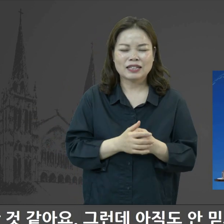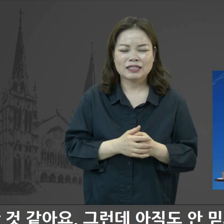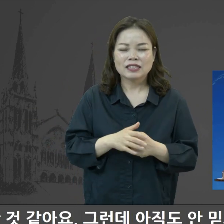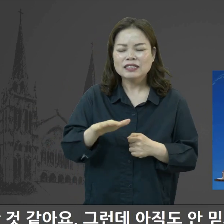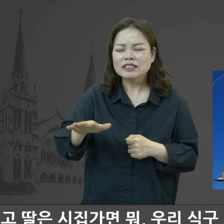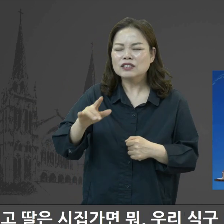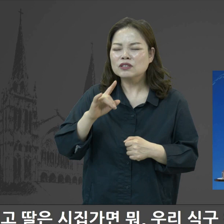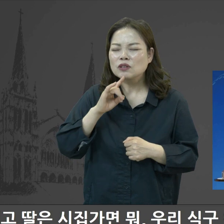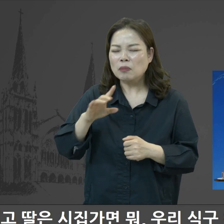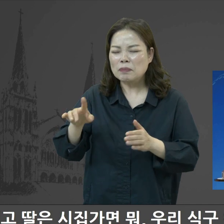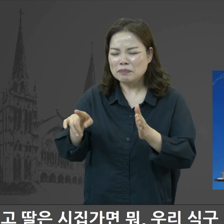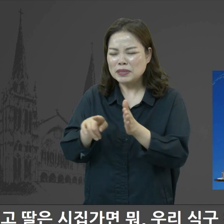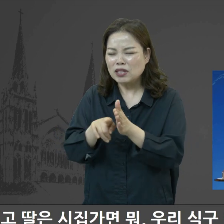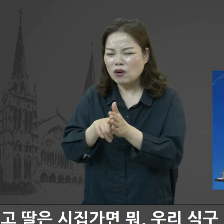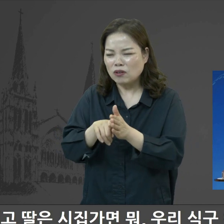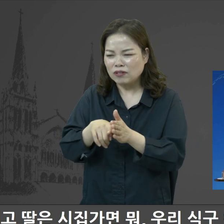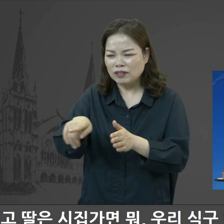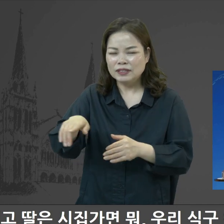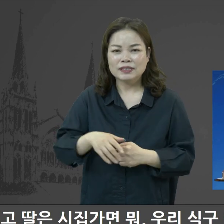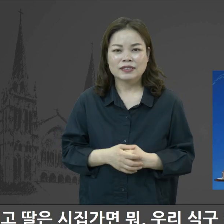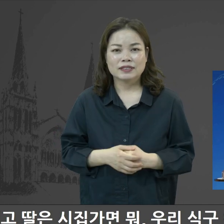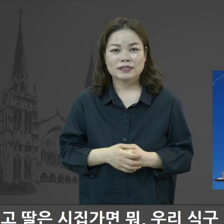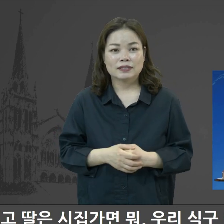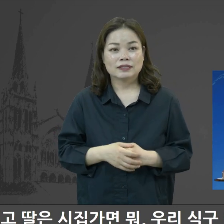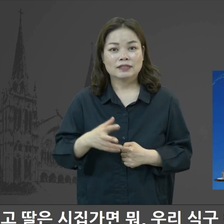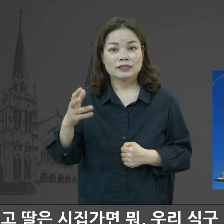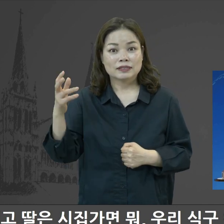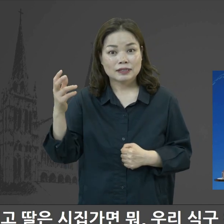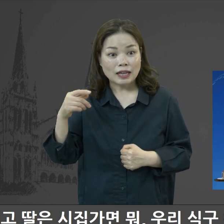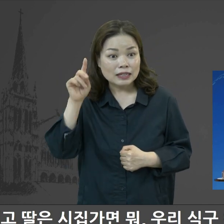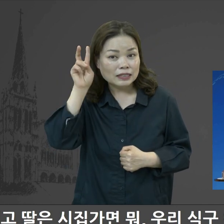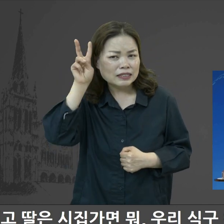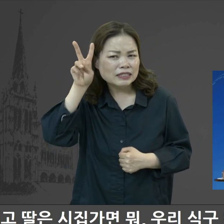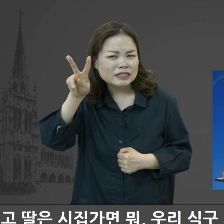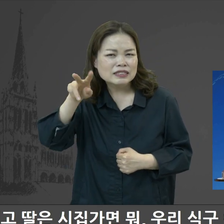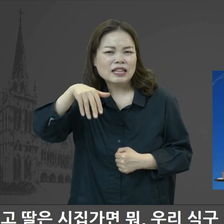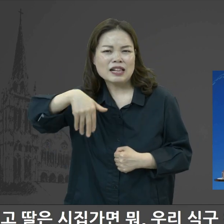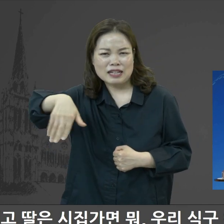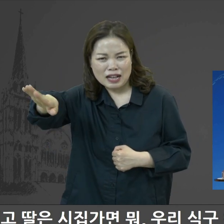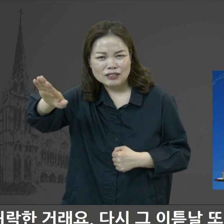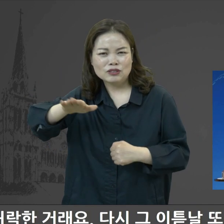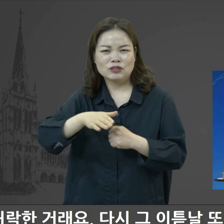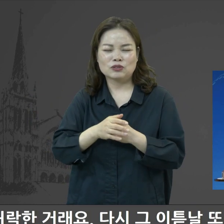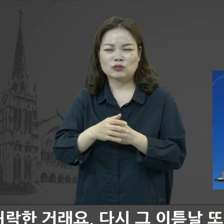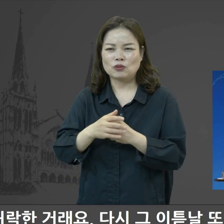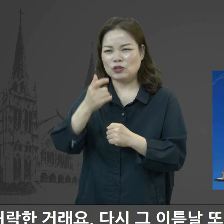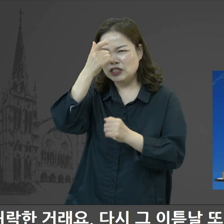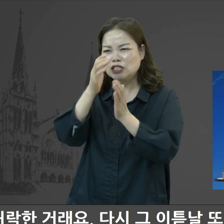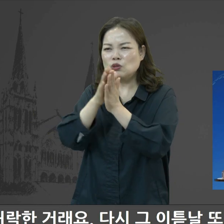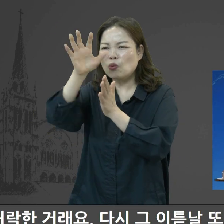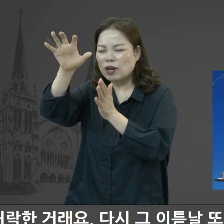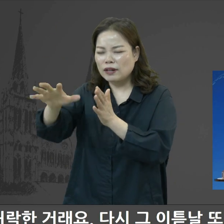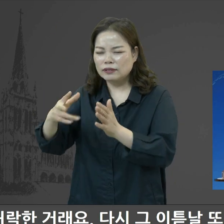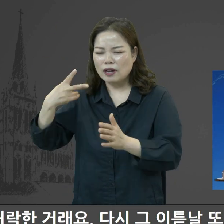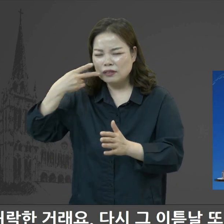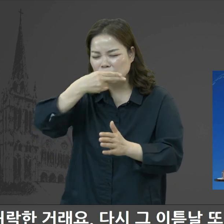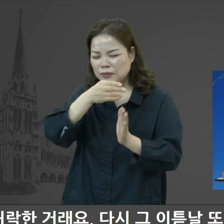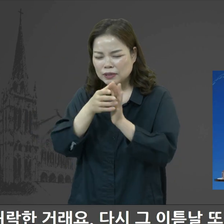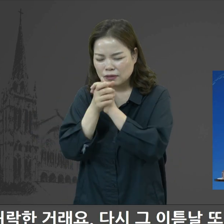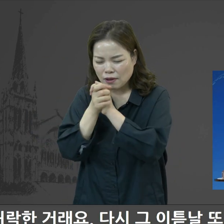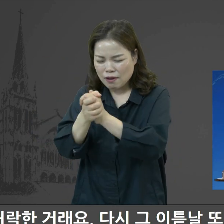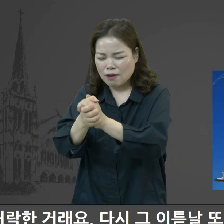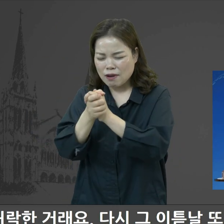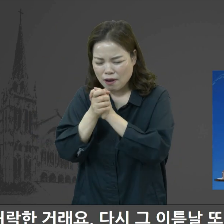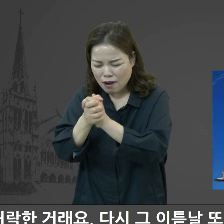그냥 너만 할 수 없이 허락한 거래요. 다시 그 이튿날 또 올라갔어요. 그 이튿날 또 올라가가지고 또 금식하면서 또